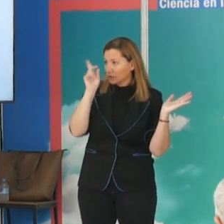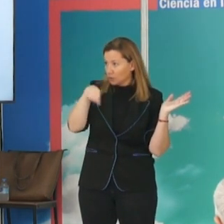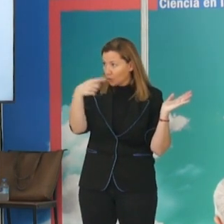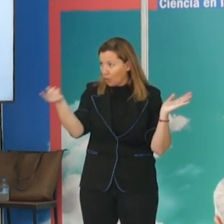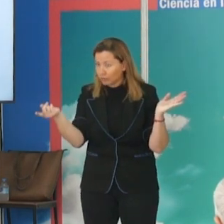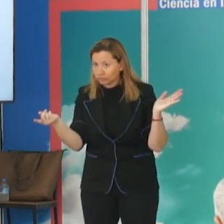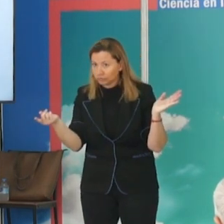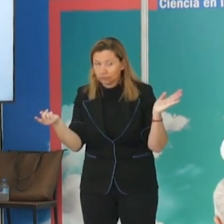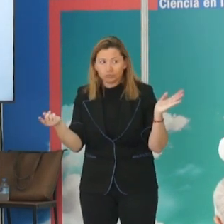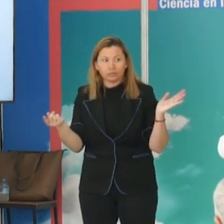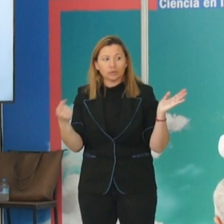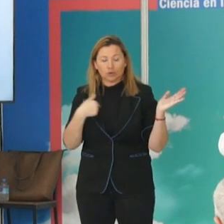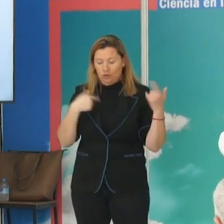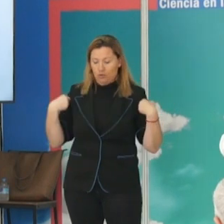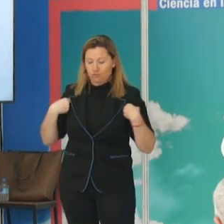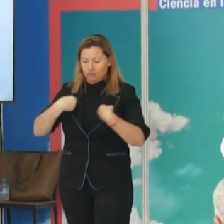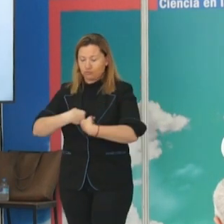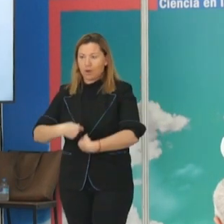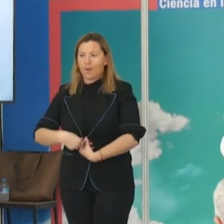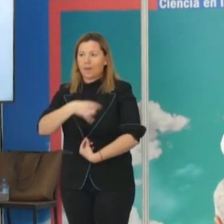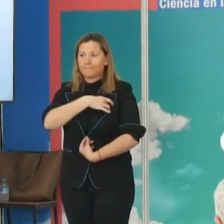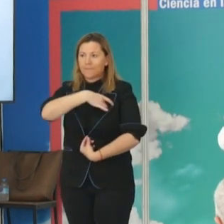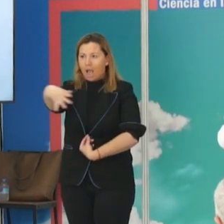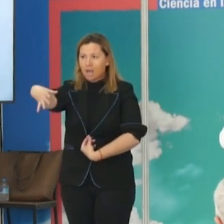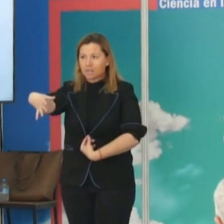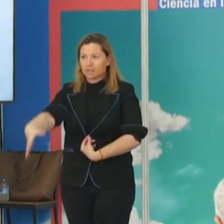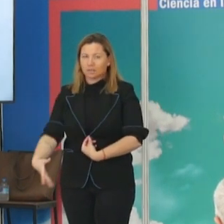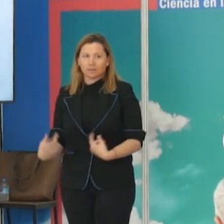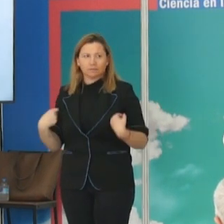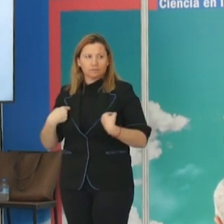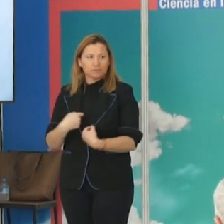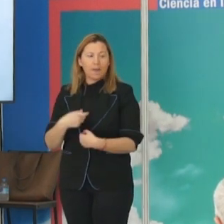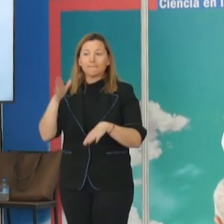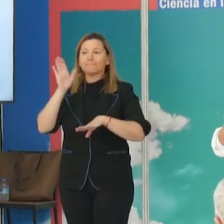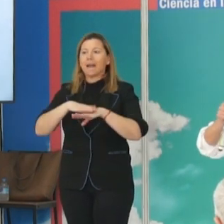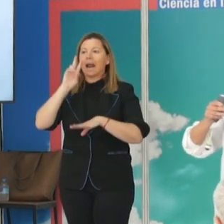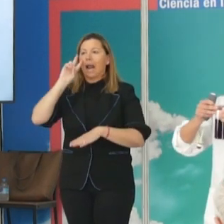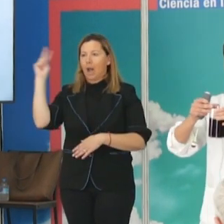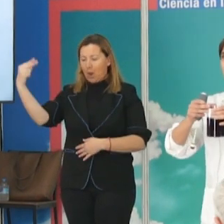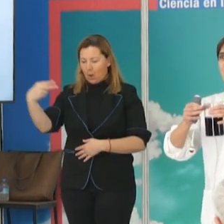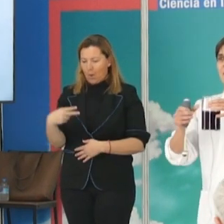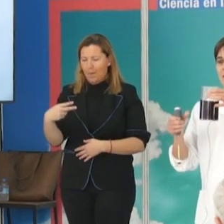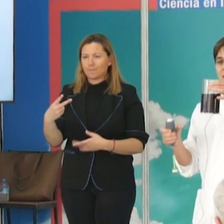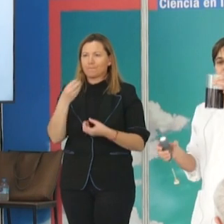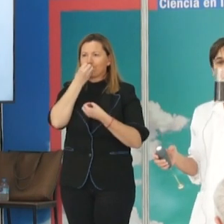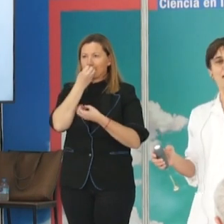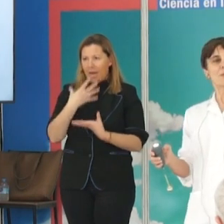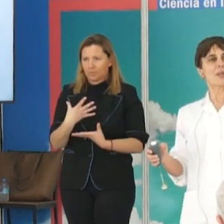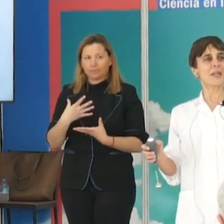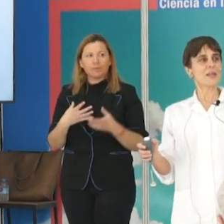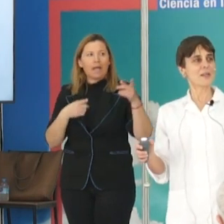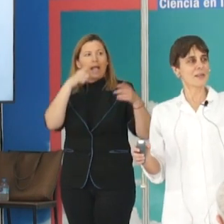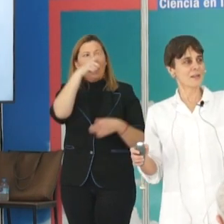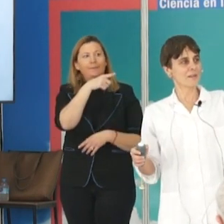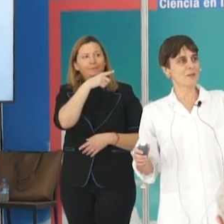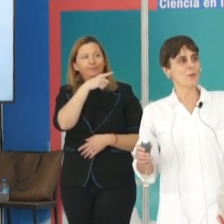Pues entonces yo he puesto mi batita blanca porque para que los veáis mejor. Bien, tenemos